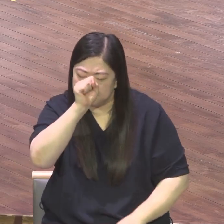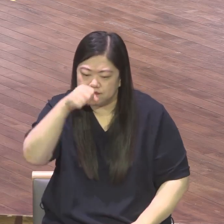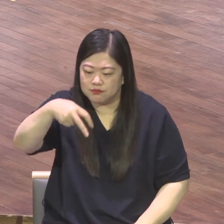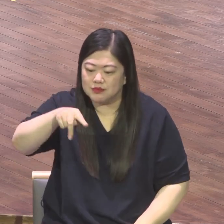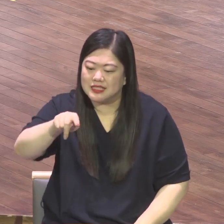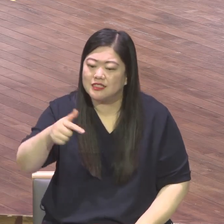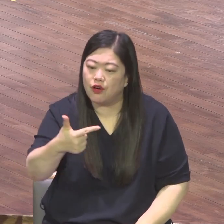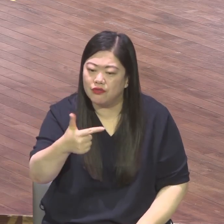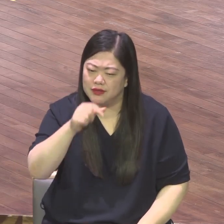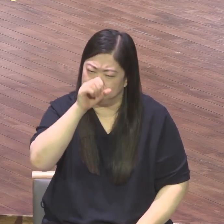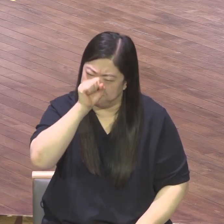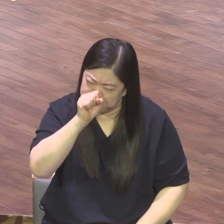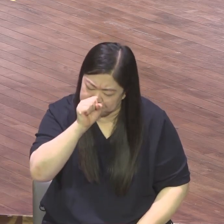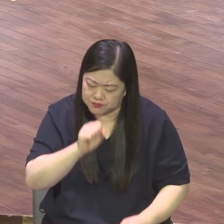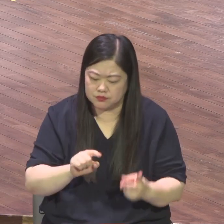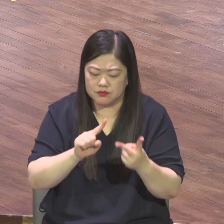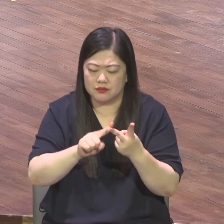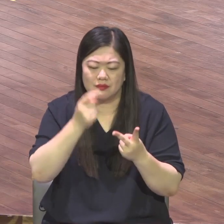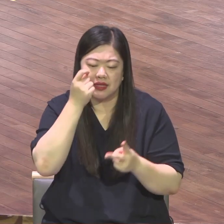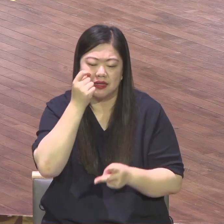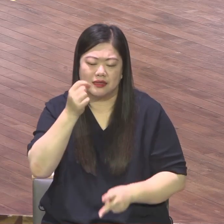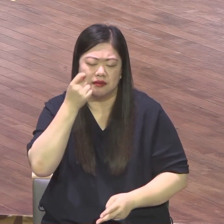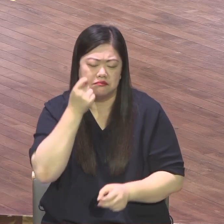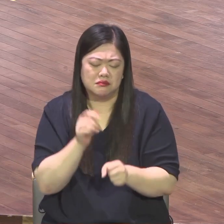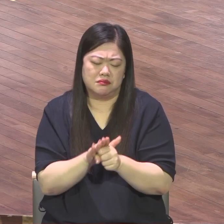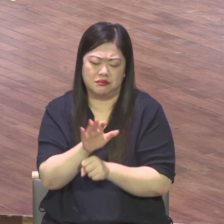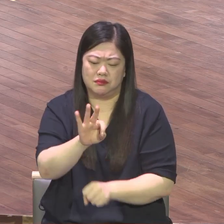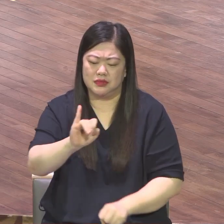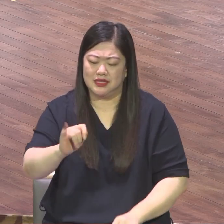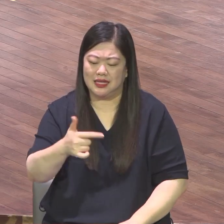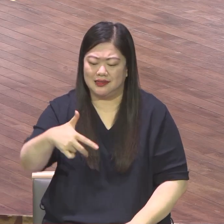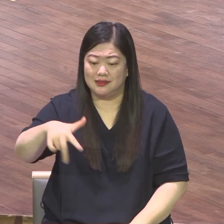가지고 우리가 감사해야 한다.